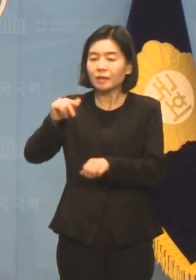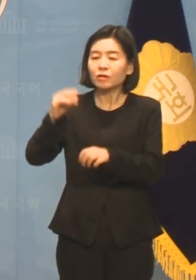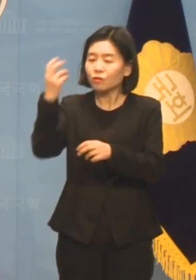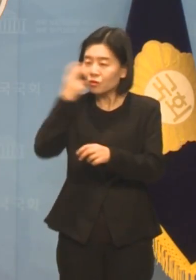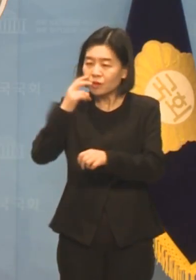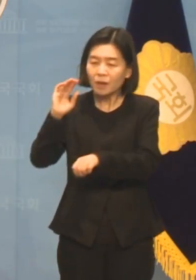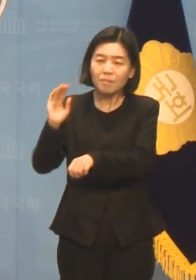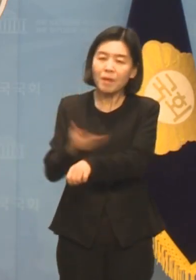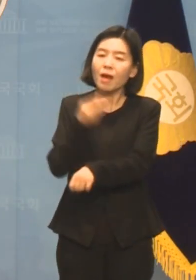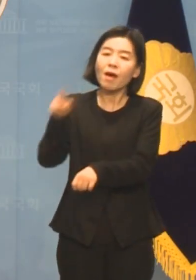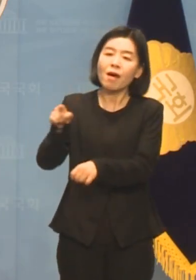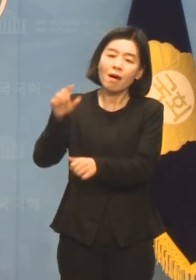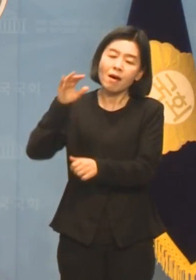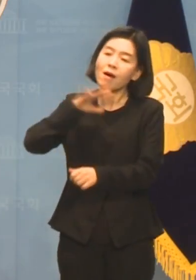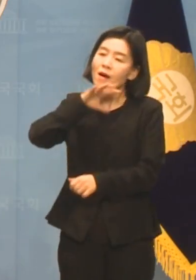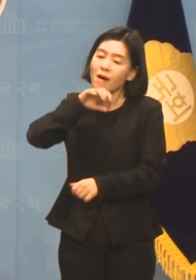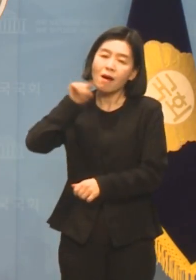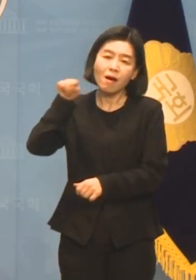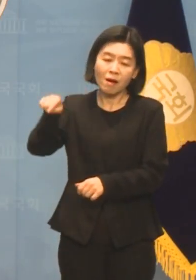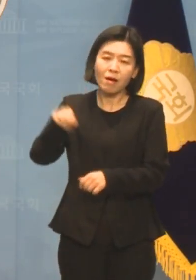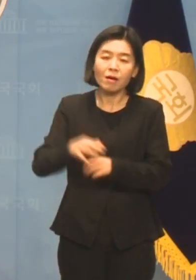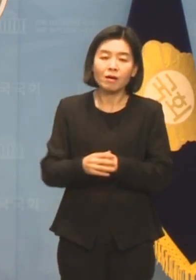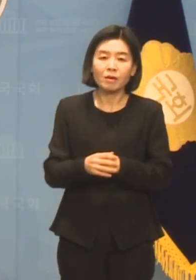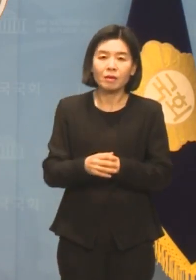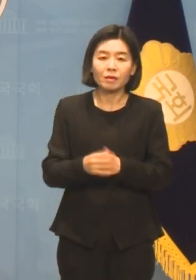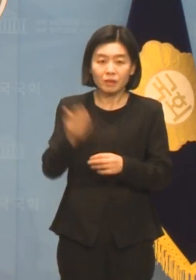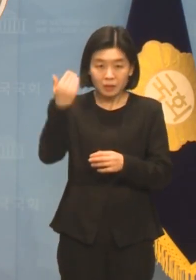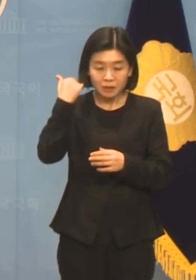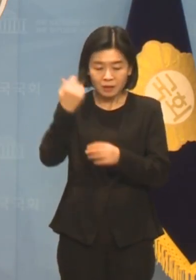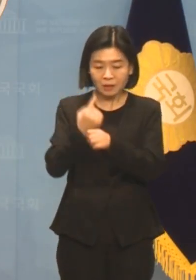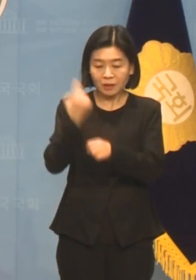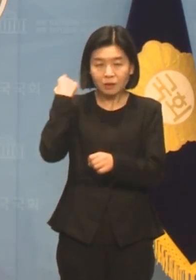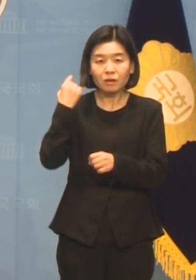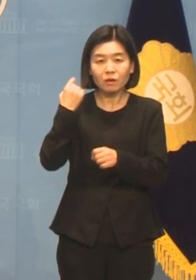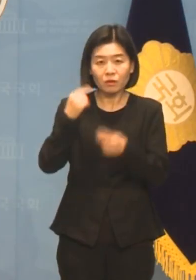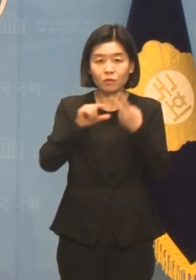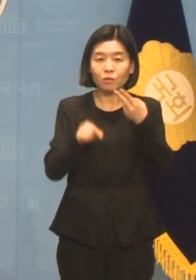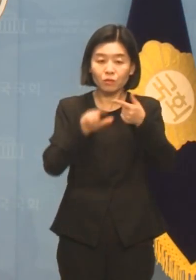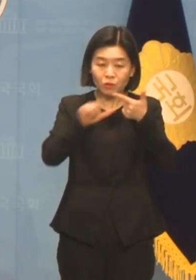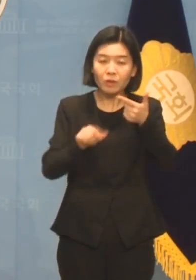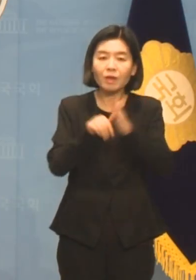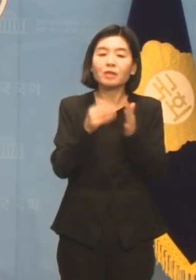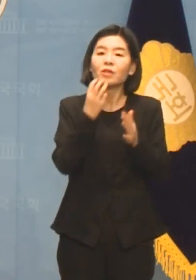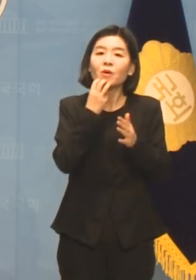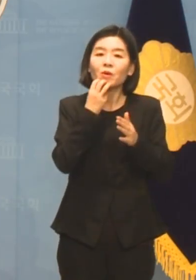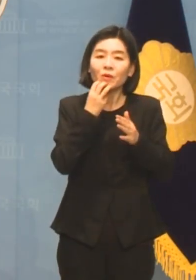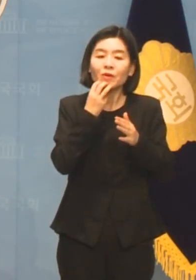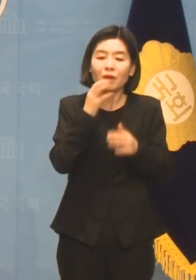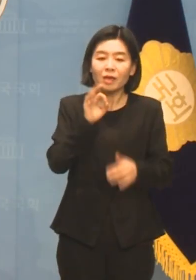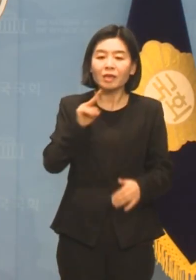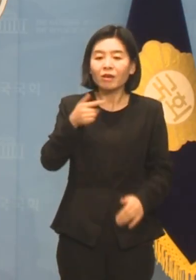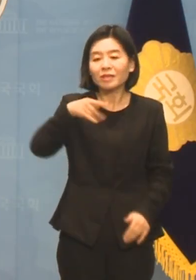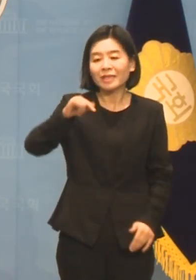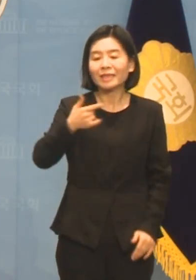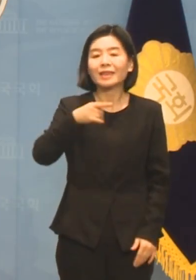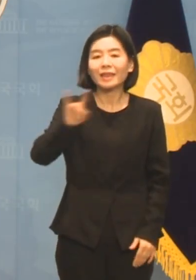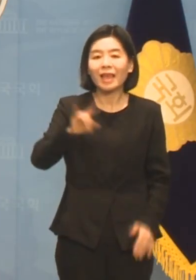규탄합니다. 지난해 6월 서울 지하철 3호선 연신내역 전기실에서 감전돼